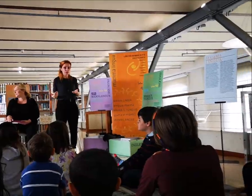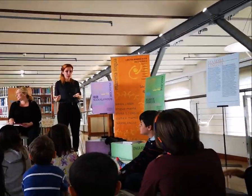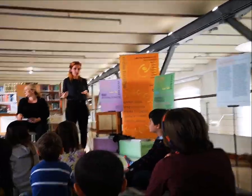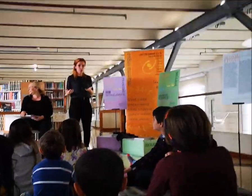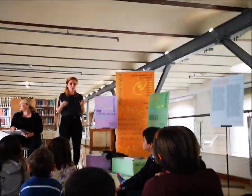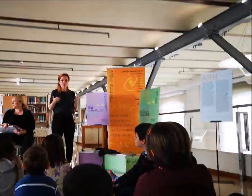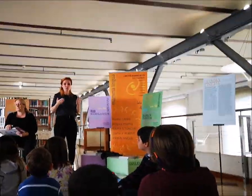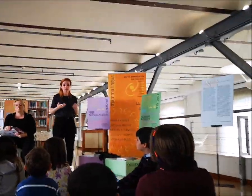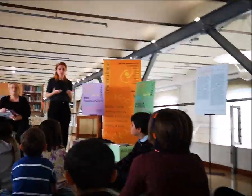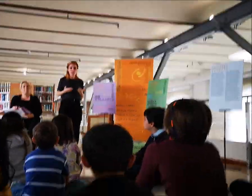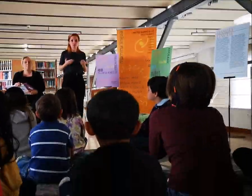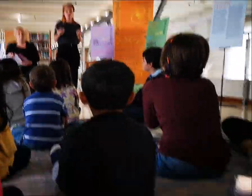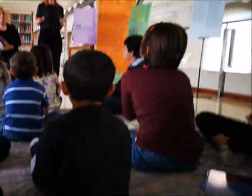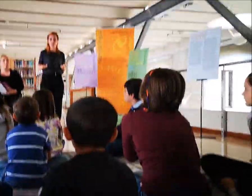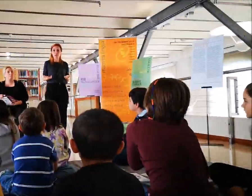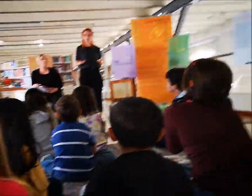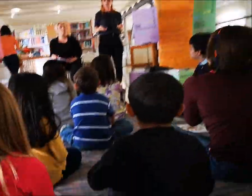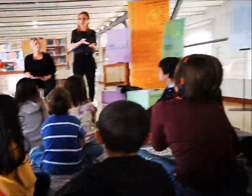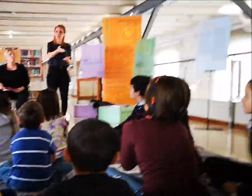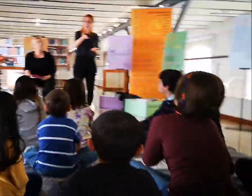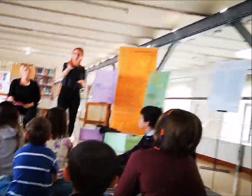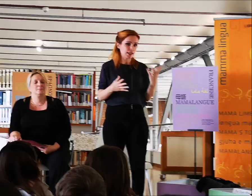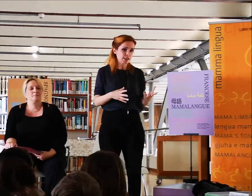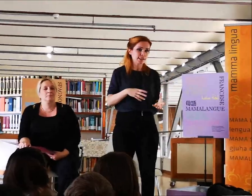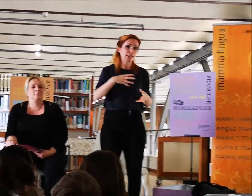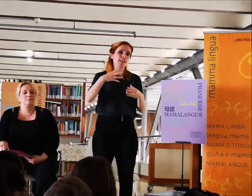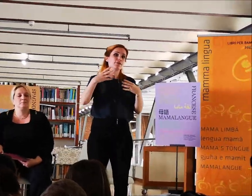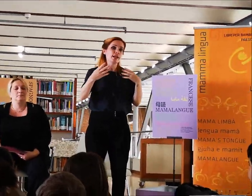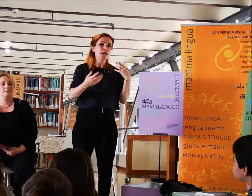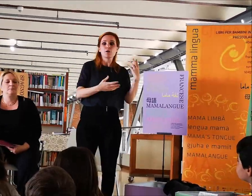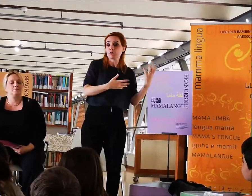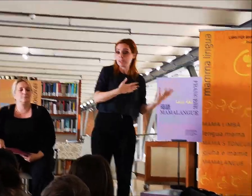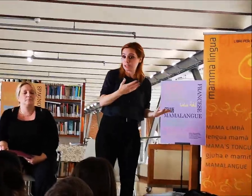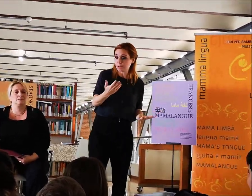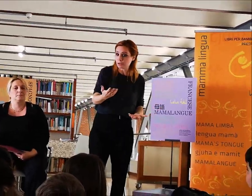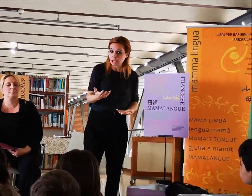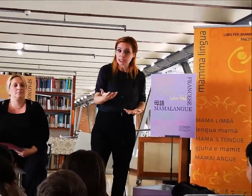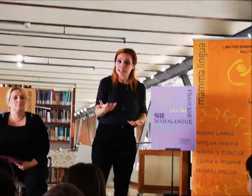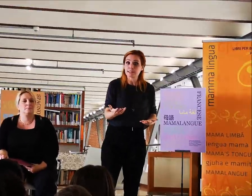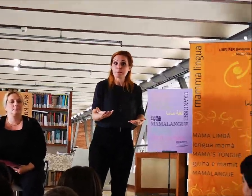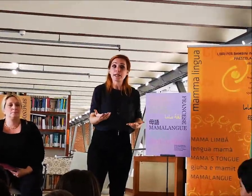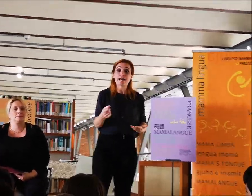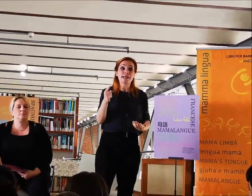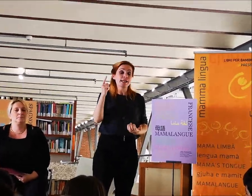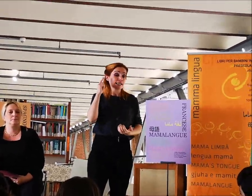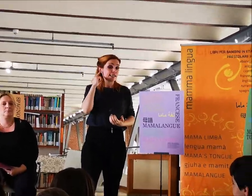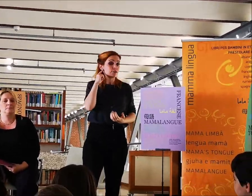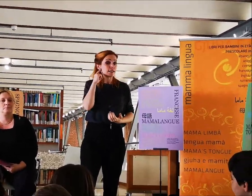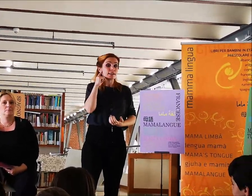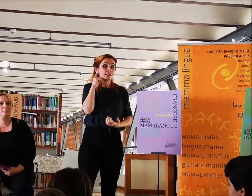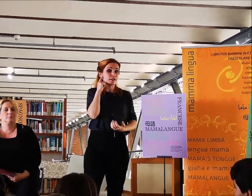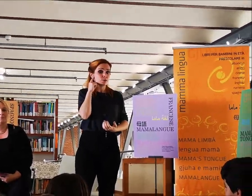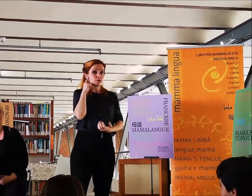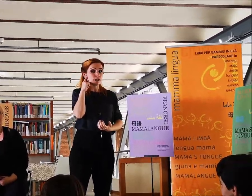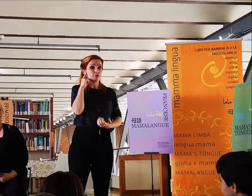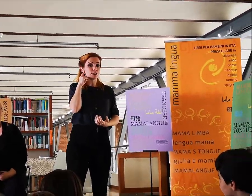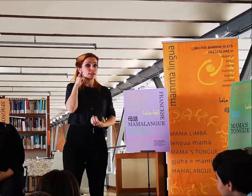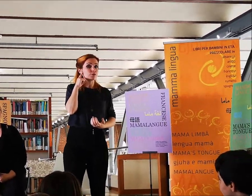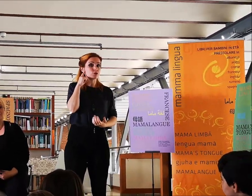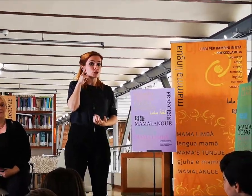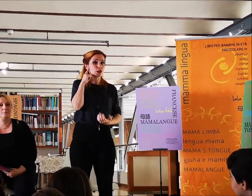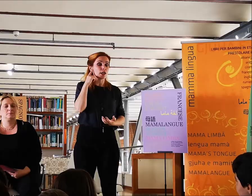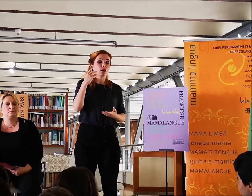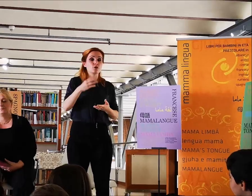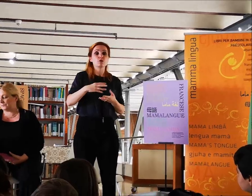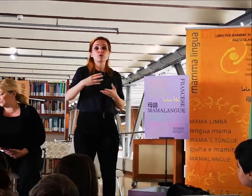Dimmi. Parlare come voi avete fatto da piccolini, qui ci sono idee a scrivere, quando siete piccolini iniziate a parlare, se non sentite il suono della